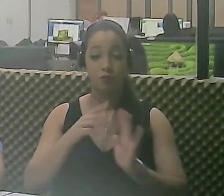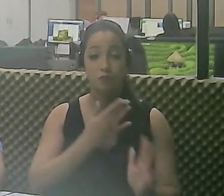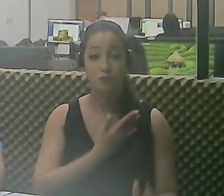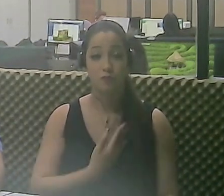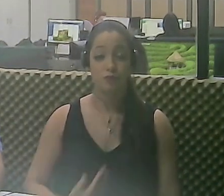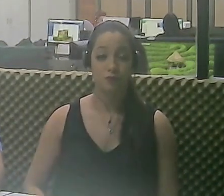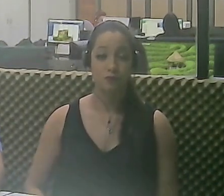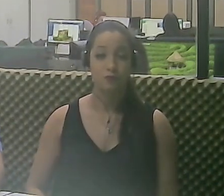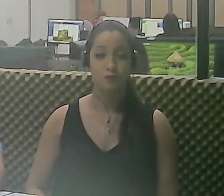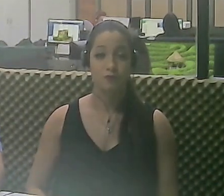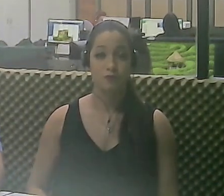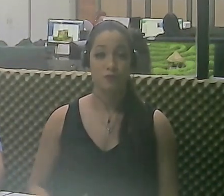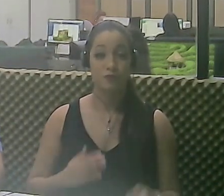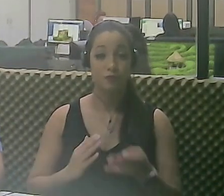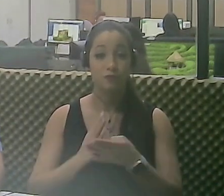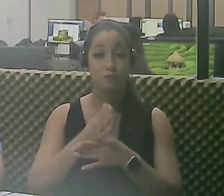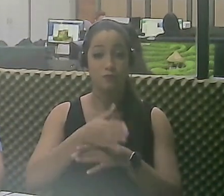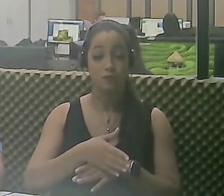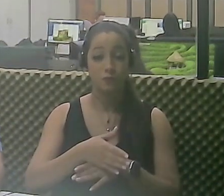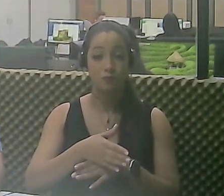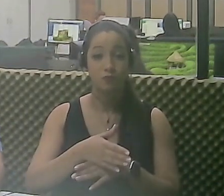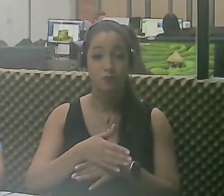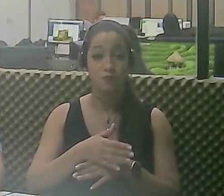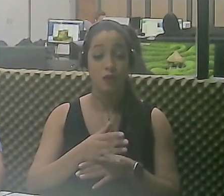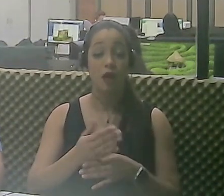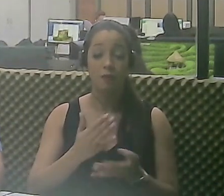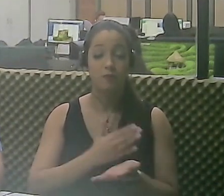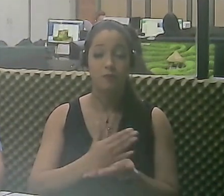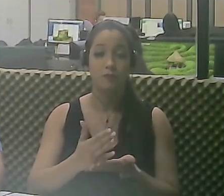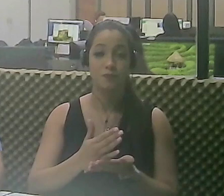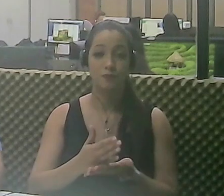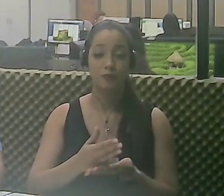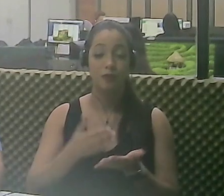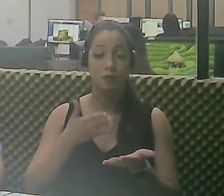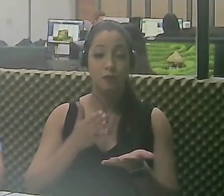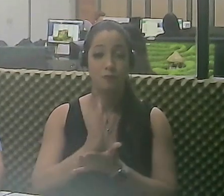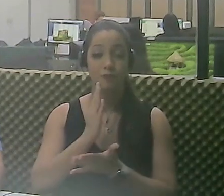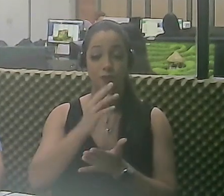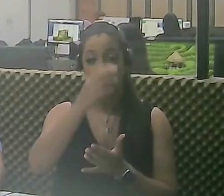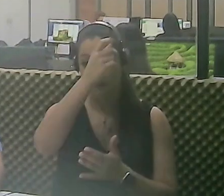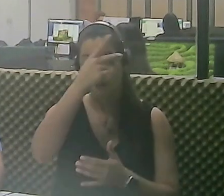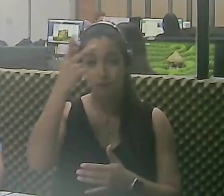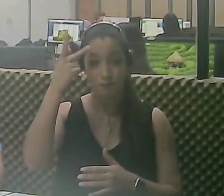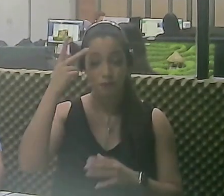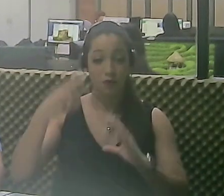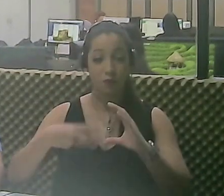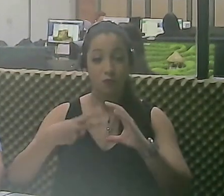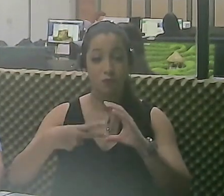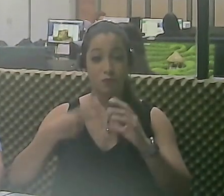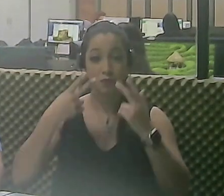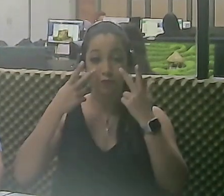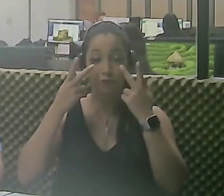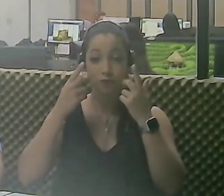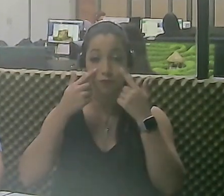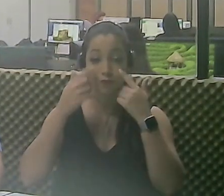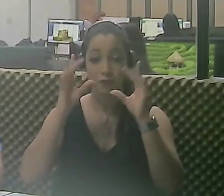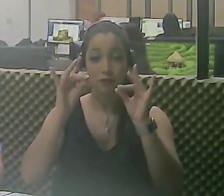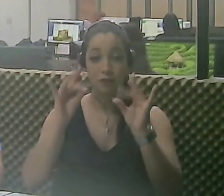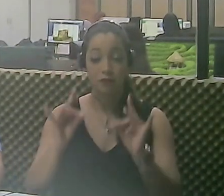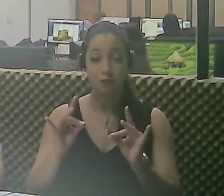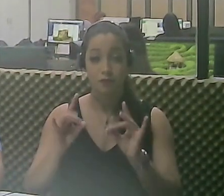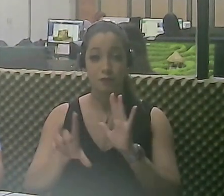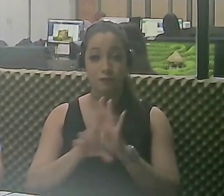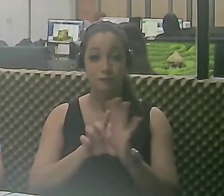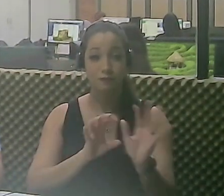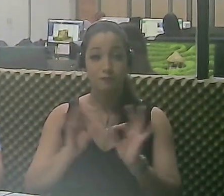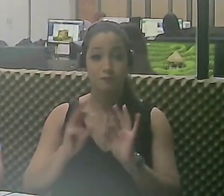públicos. Lembrando que a entrada em vigor ainda depende de aprovação da Câmara Municipal. Saiba mais detalhes sobre os projetos de